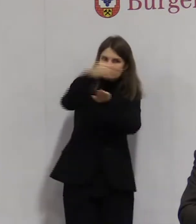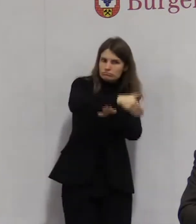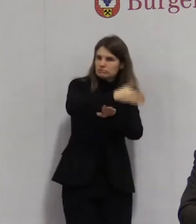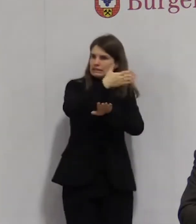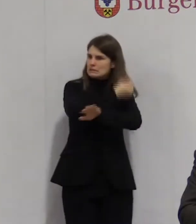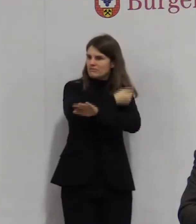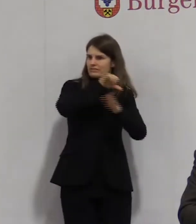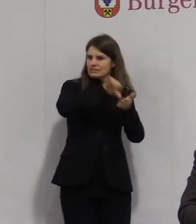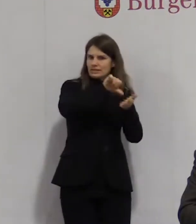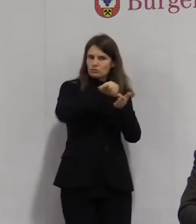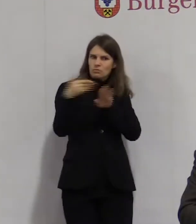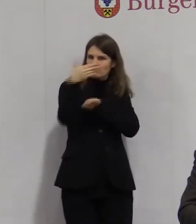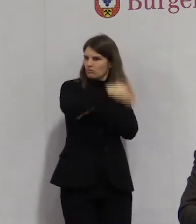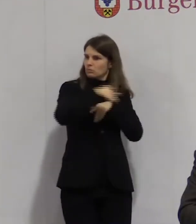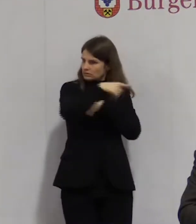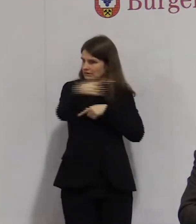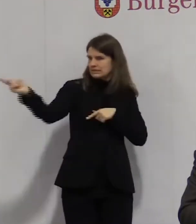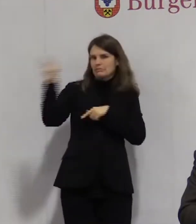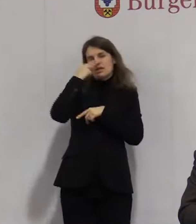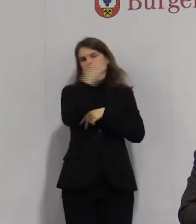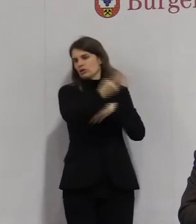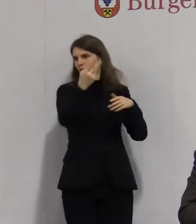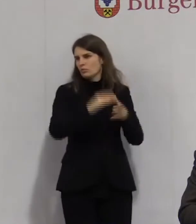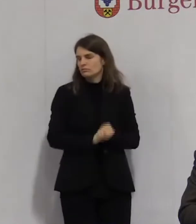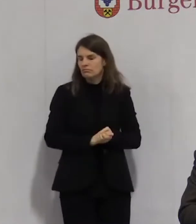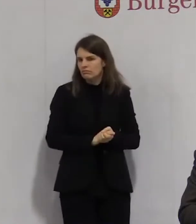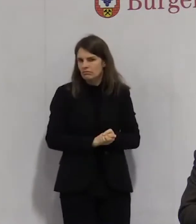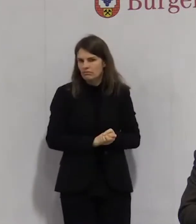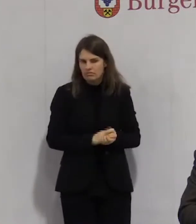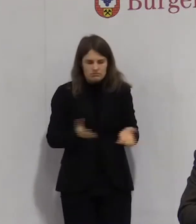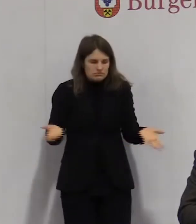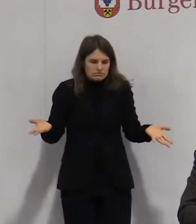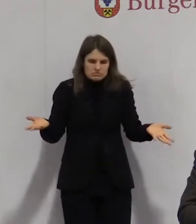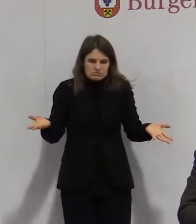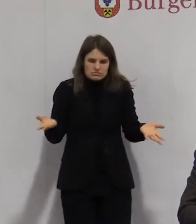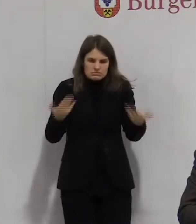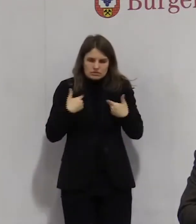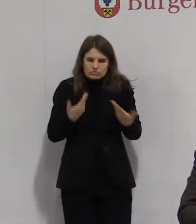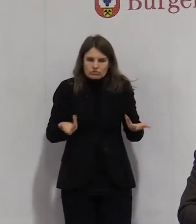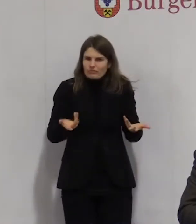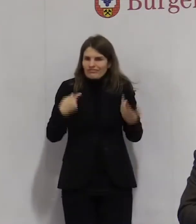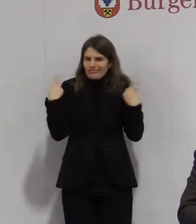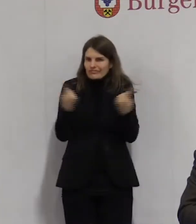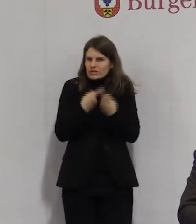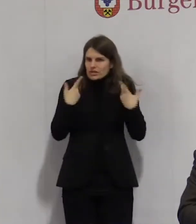ein Bild davon machen, wie weit das Ganze vorangeschritten ist. Wir sind